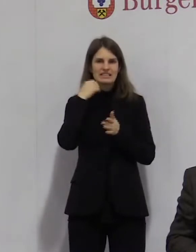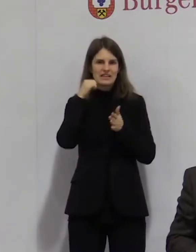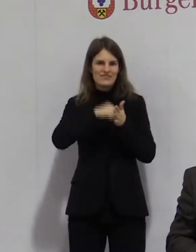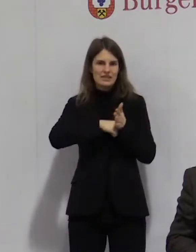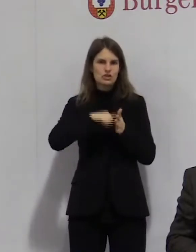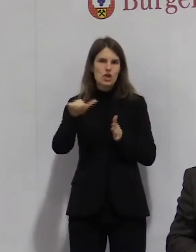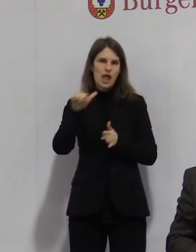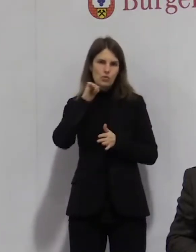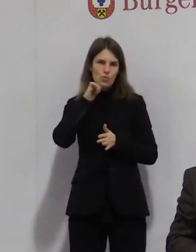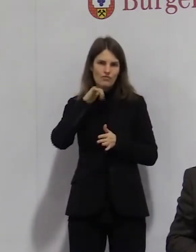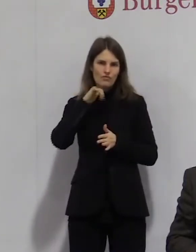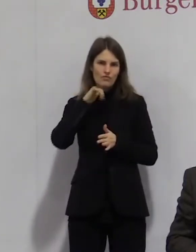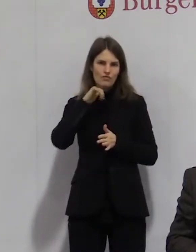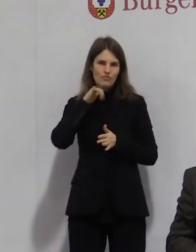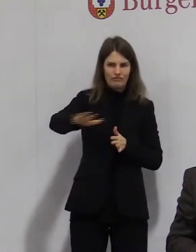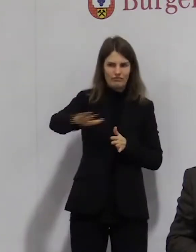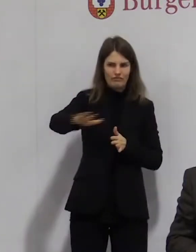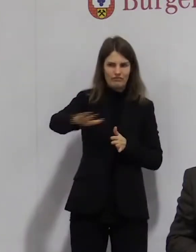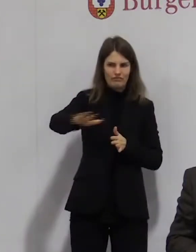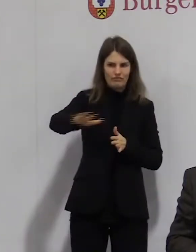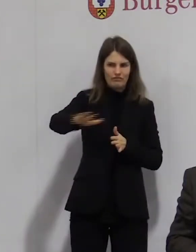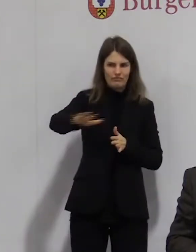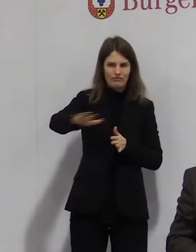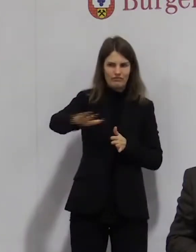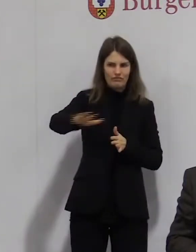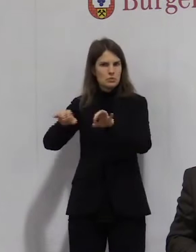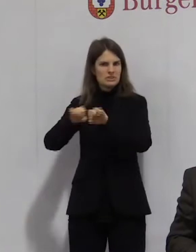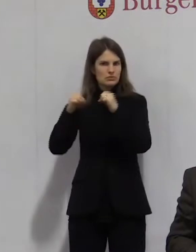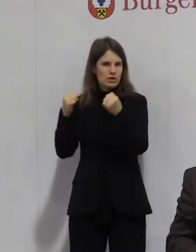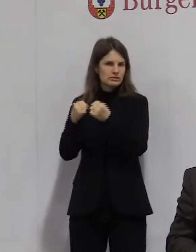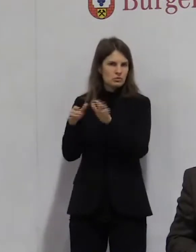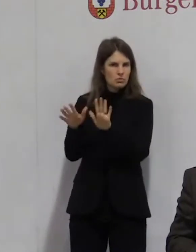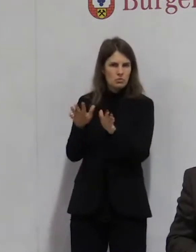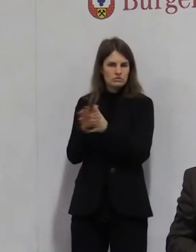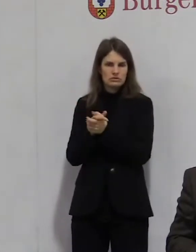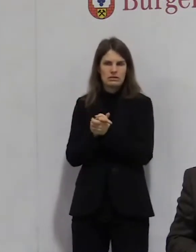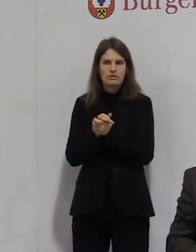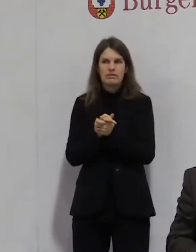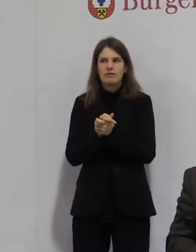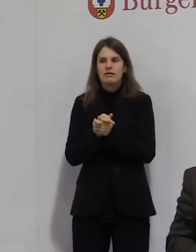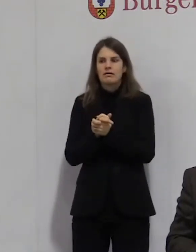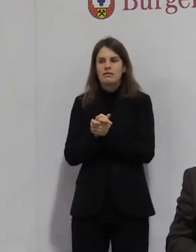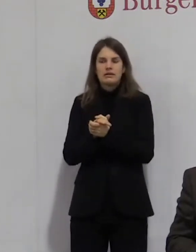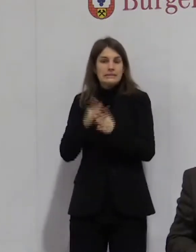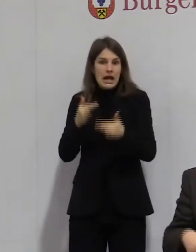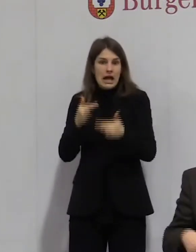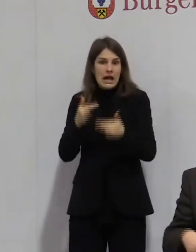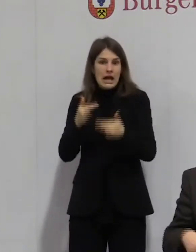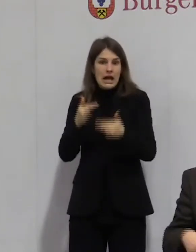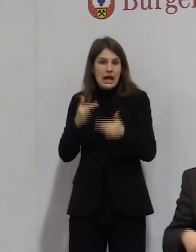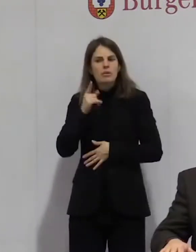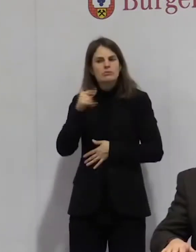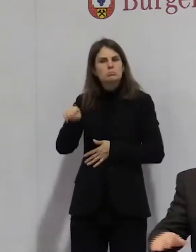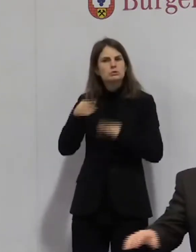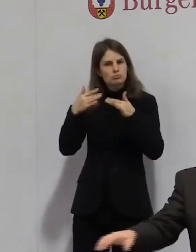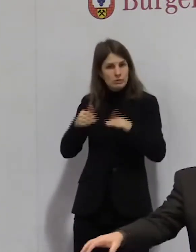ein Infektionsgeschehen, das sich jetzt, vermute ich, ohne die Zahlen ganz genau gesehen zu haben, deutlich